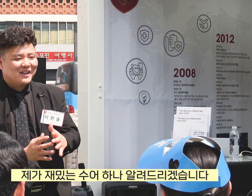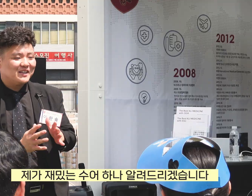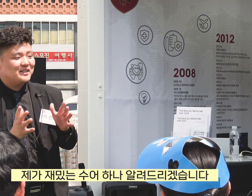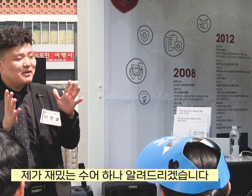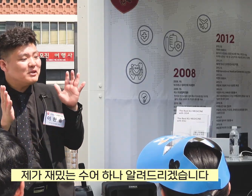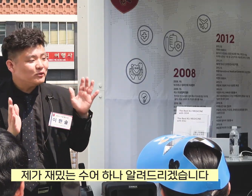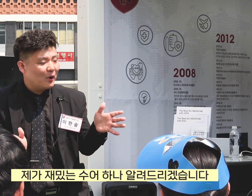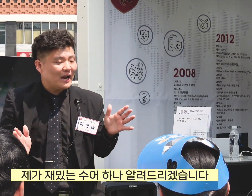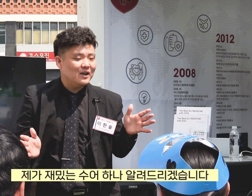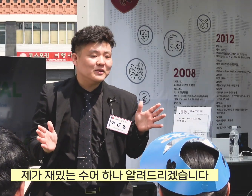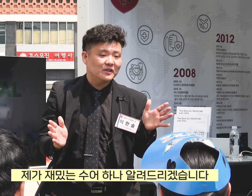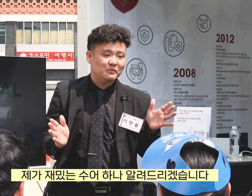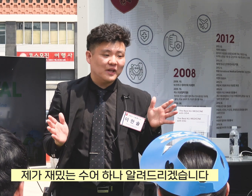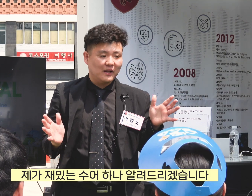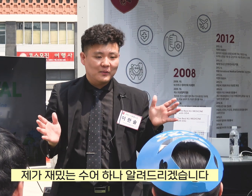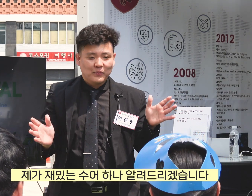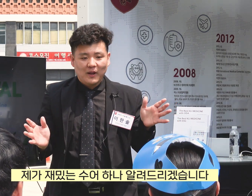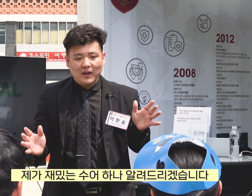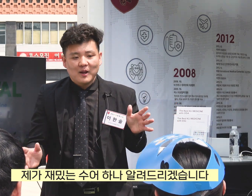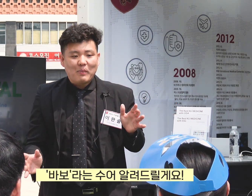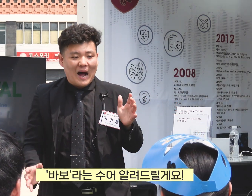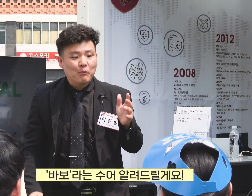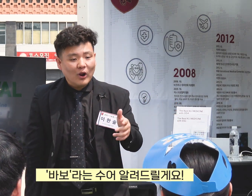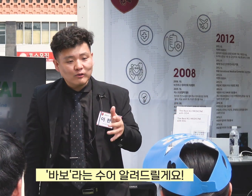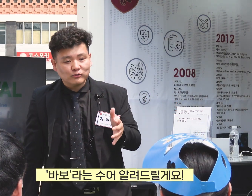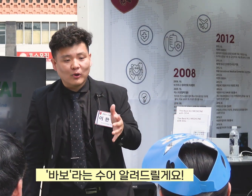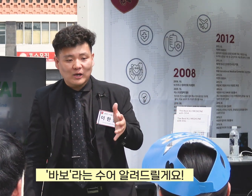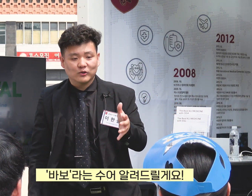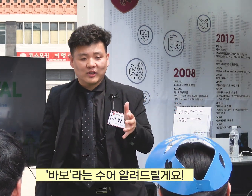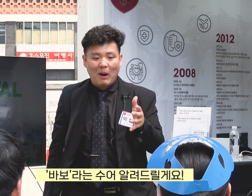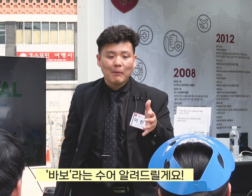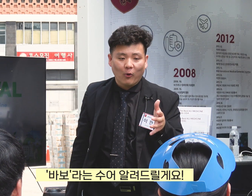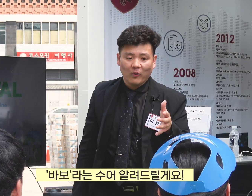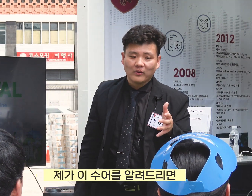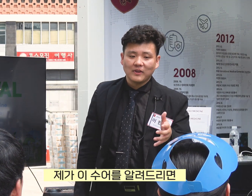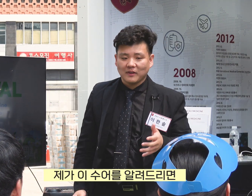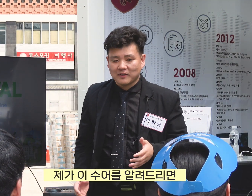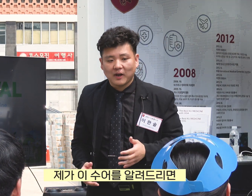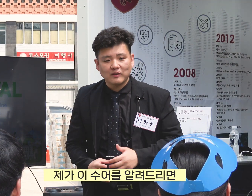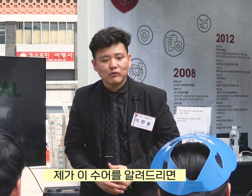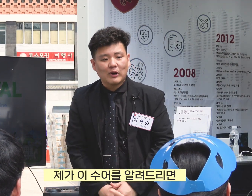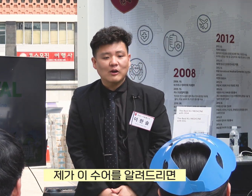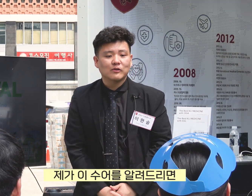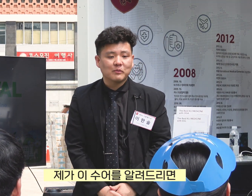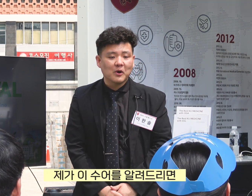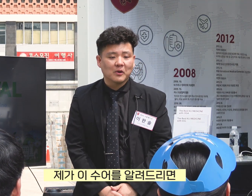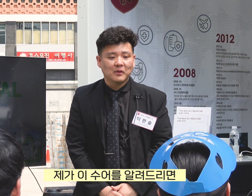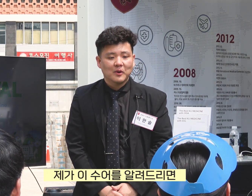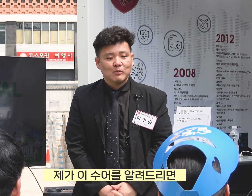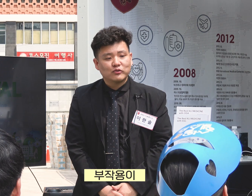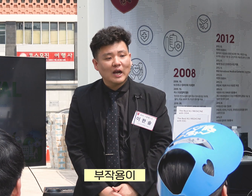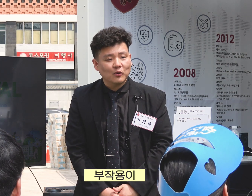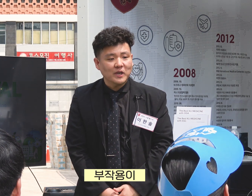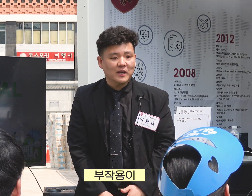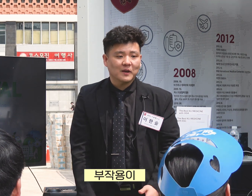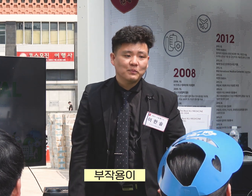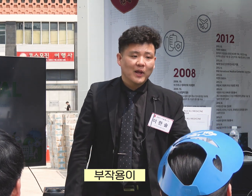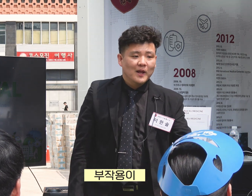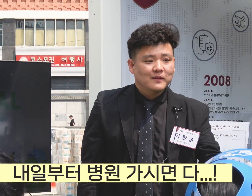제가 재밌는 수호 하나 알려드리겠습니다. 바보라는 수호 알려드릴게요. 바보. 근데 제가 이 수호를 알려드리면 부작용이,